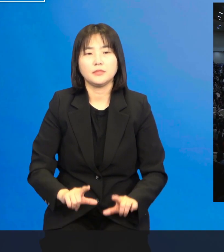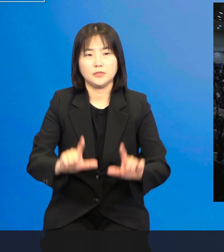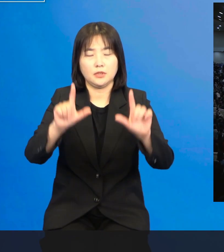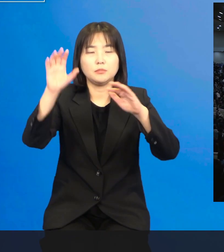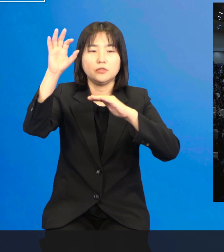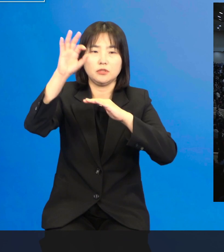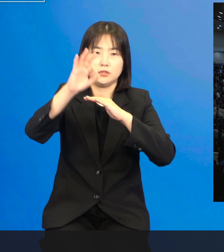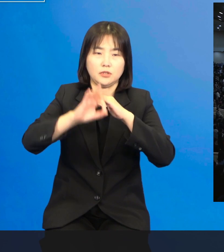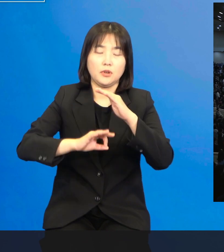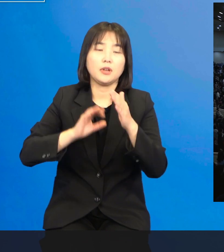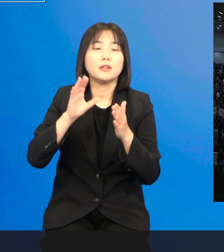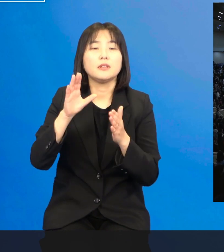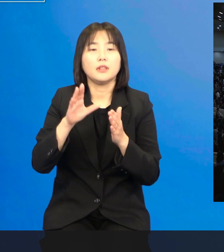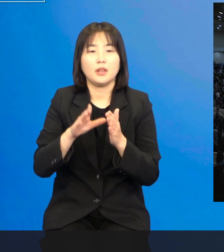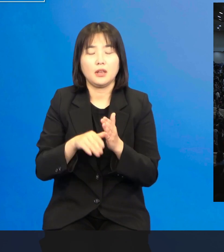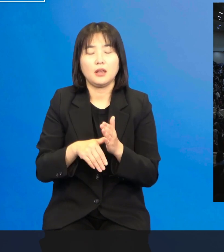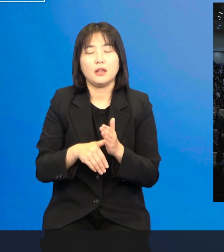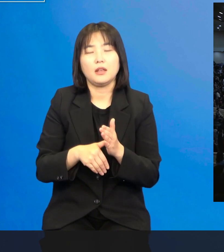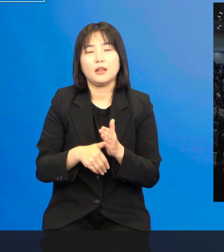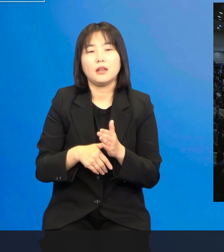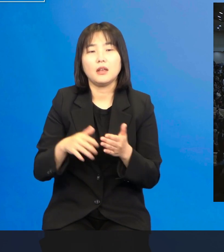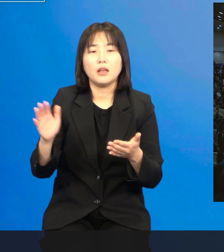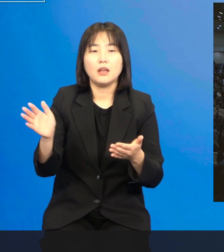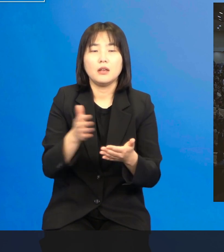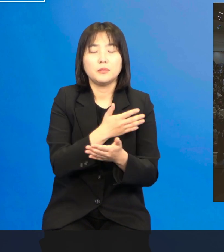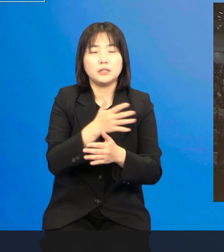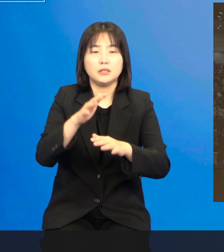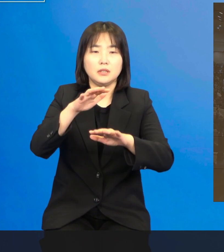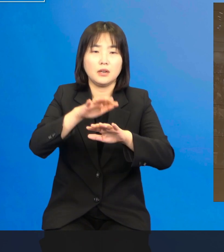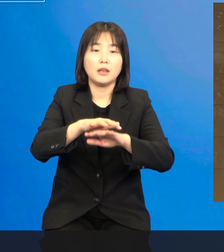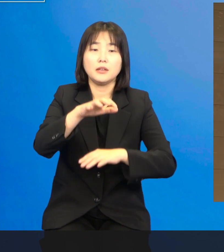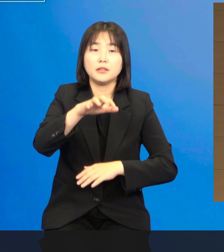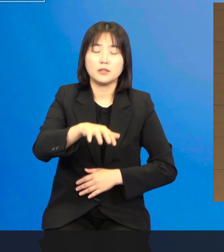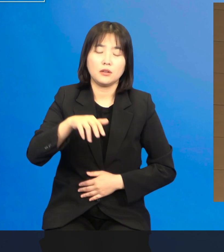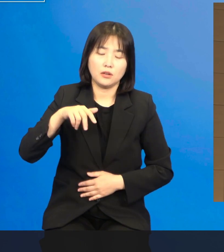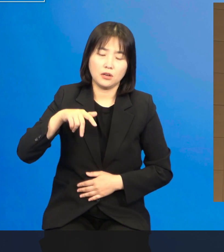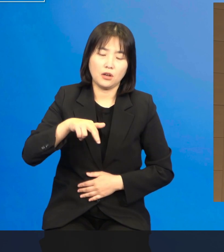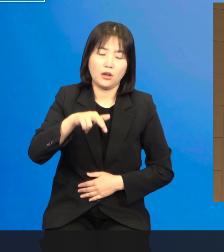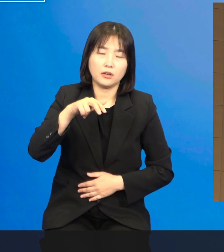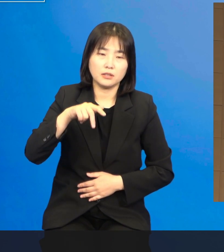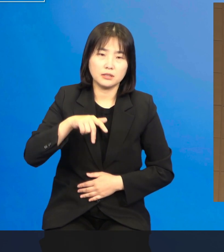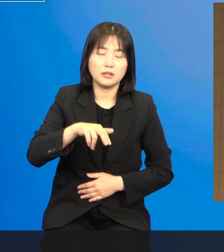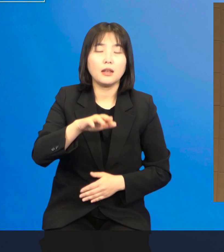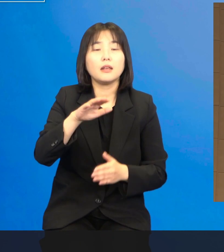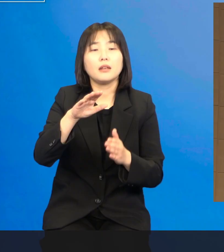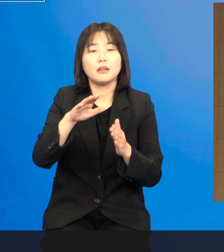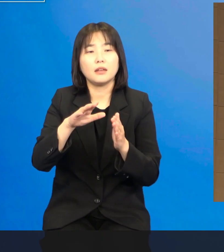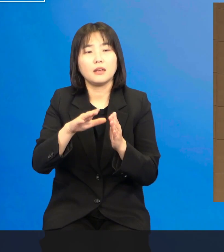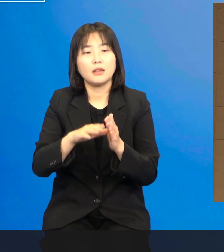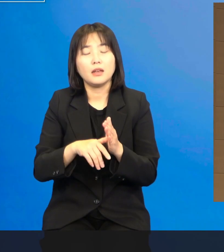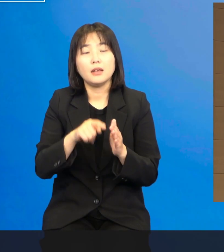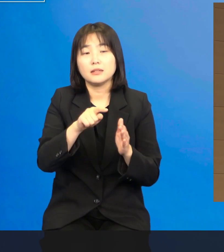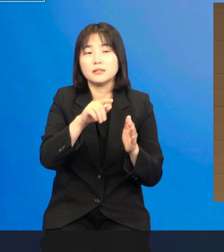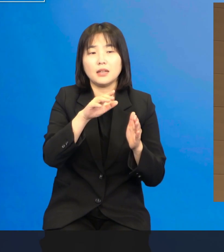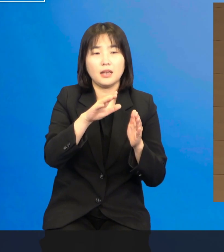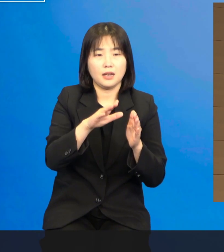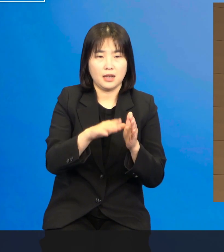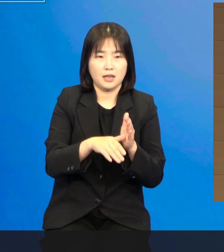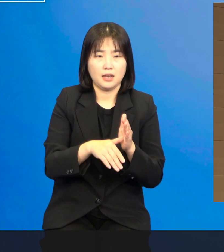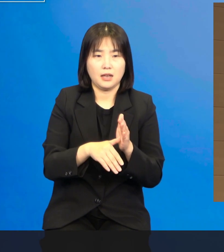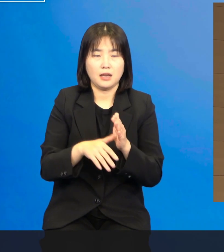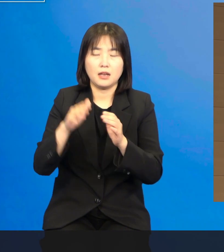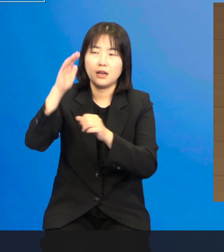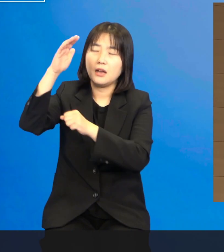날이 저물어 갈 때, 빈들에서 걸을 때,